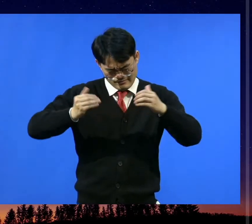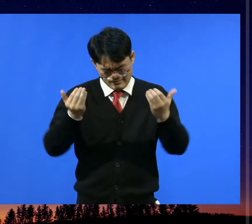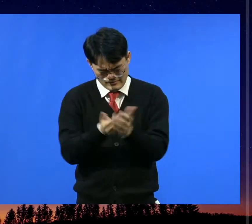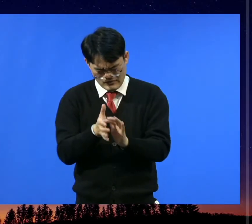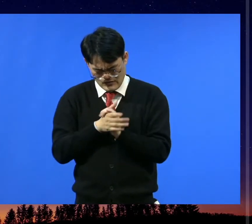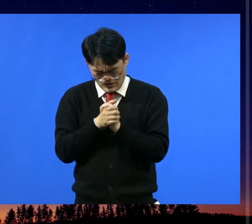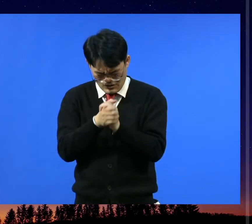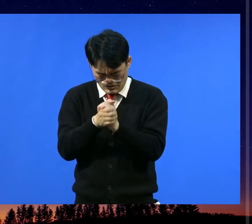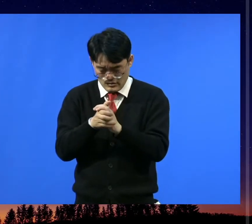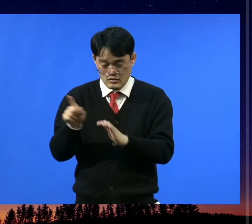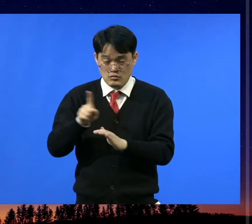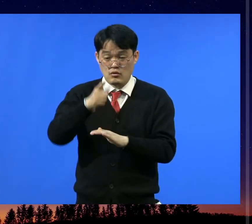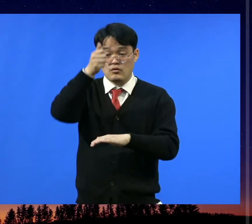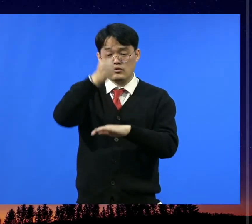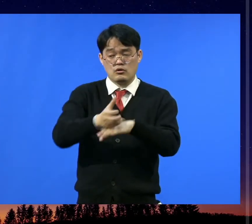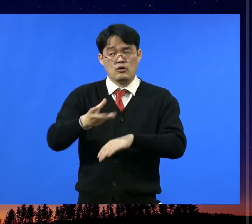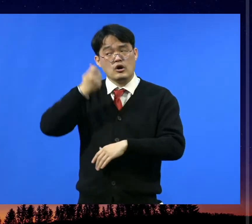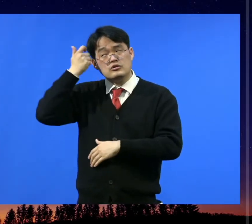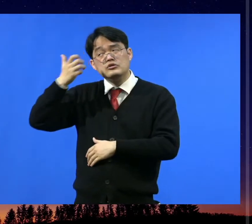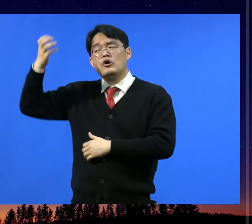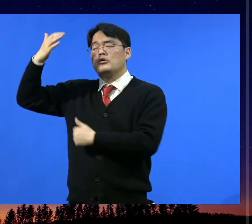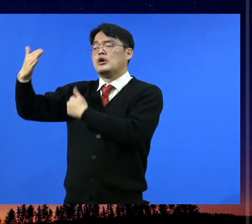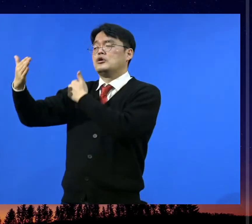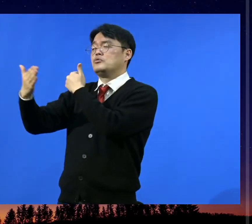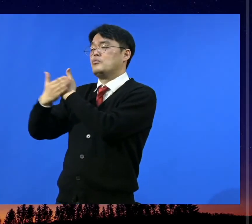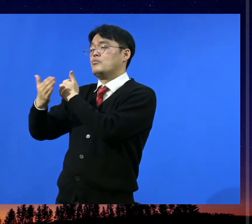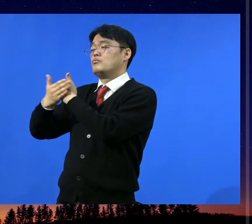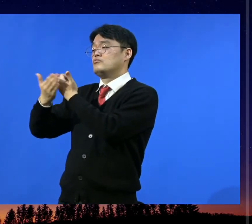결국은 성령의 도우심이 필요한 것이죠.